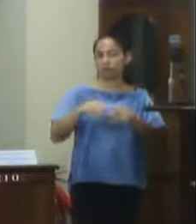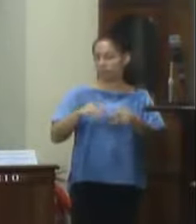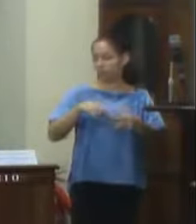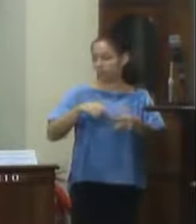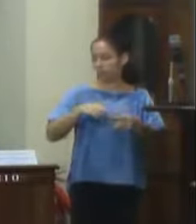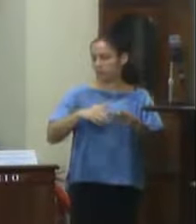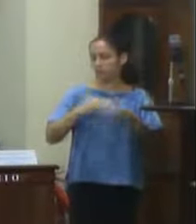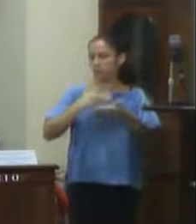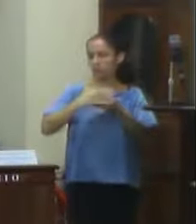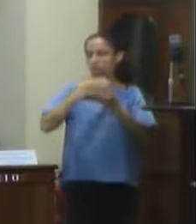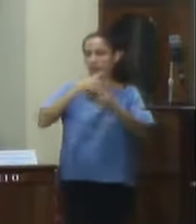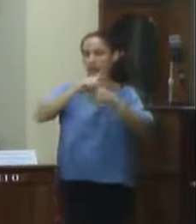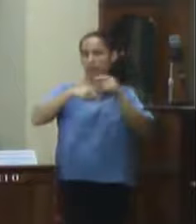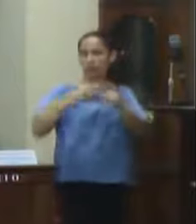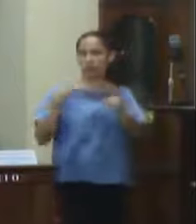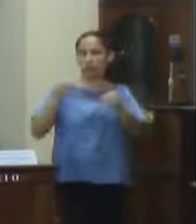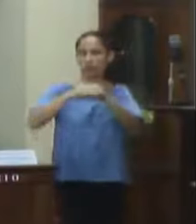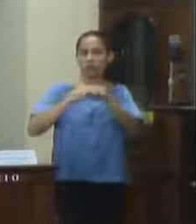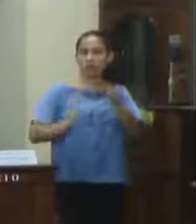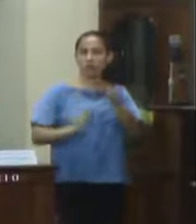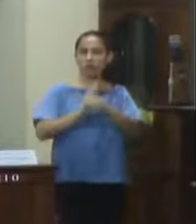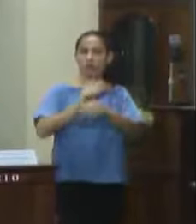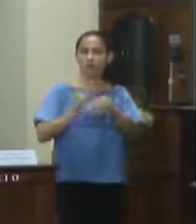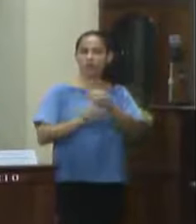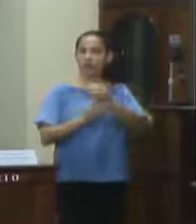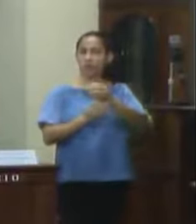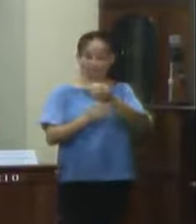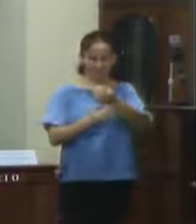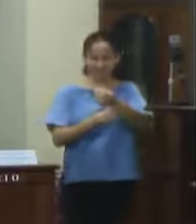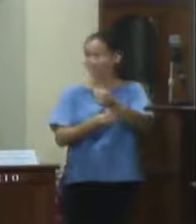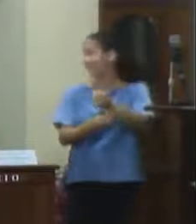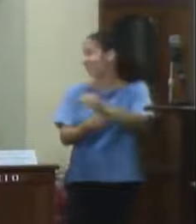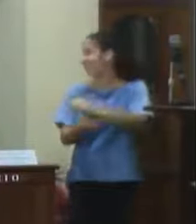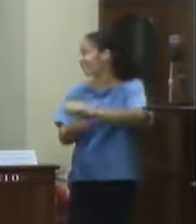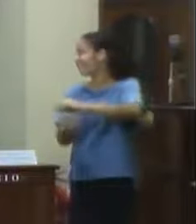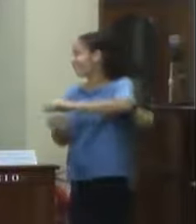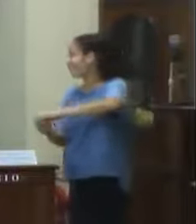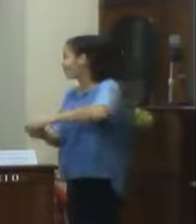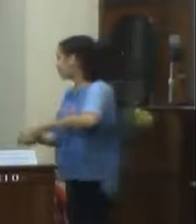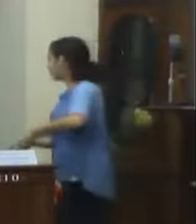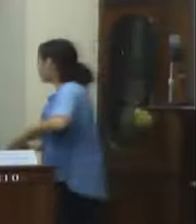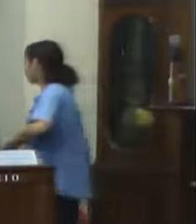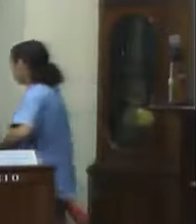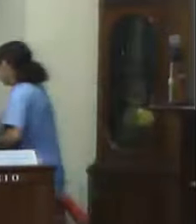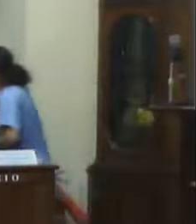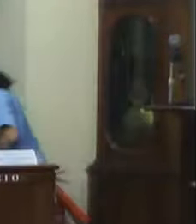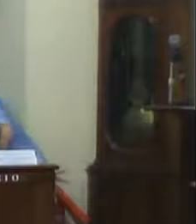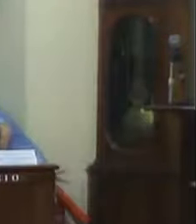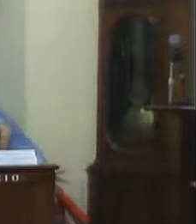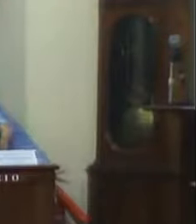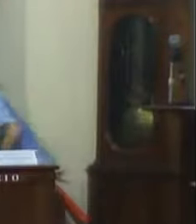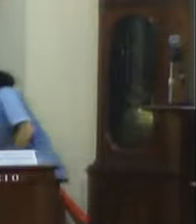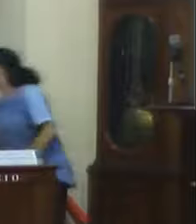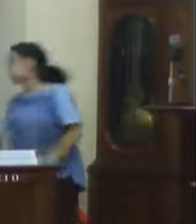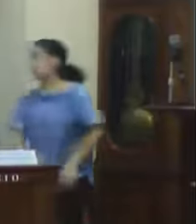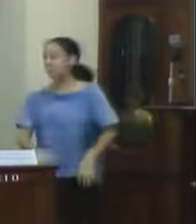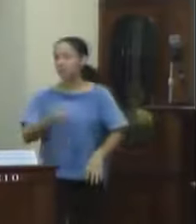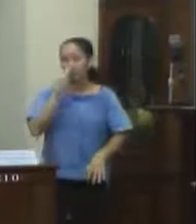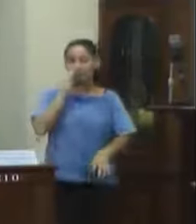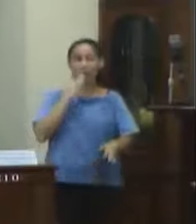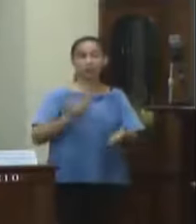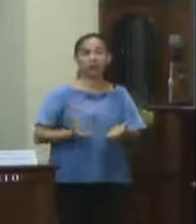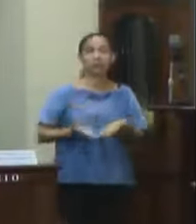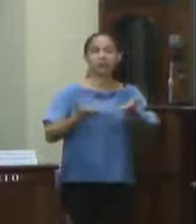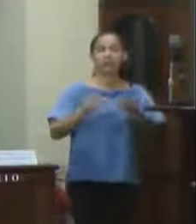Essa lei ordinária entrará em vigor na data da sua publicação. Sala das Sessões, 5 de junho de 2018, vereador Silvio Graça.